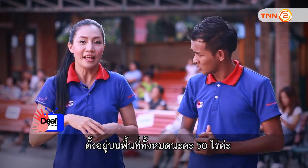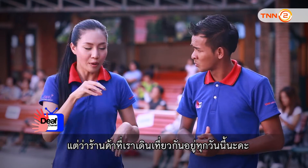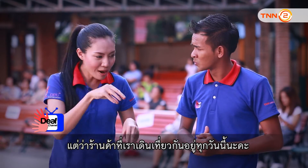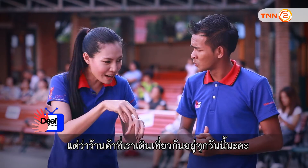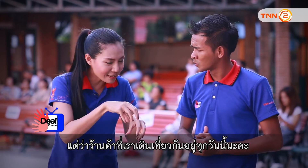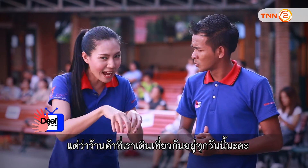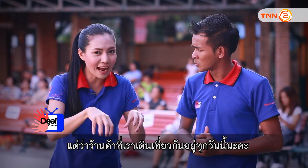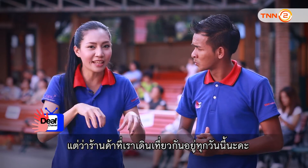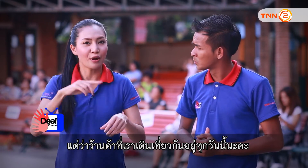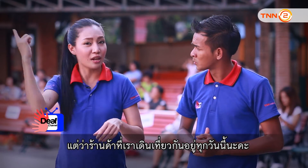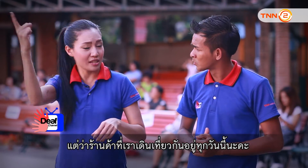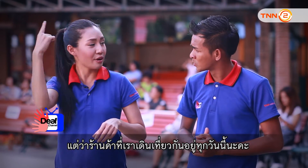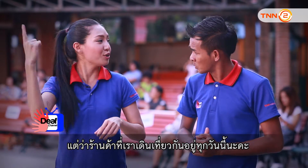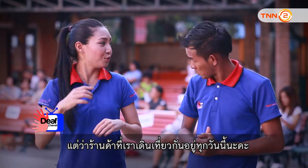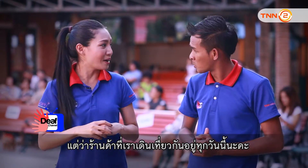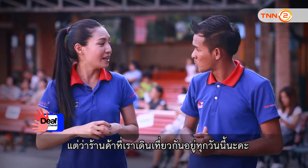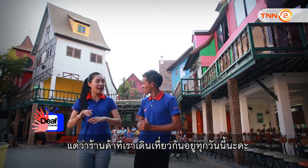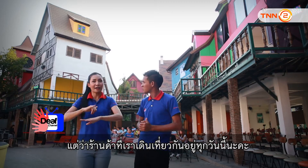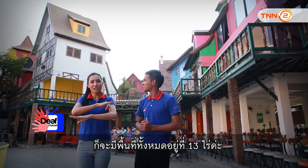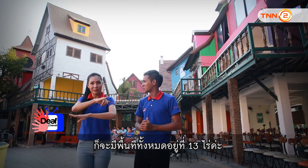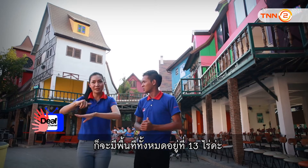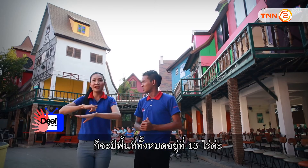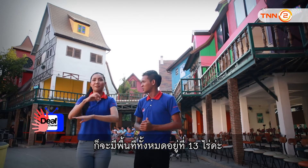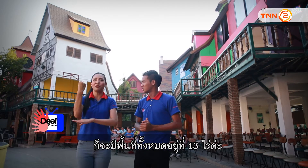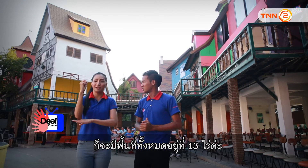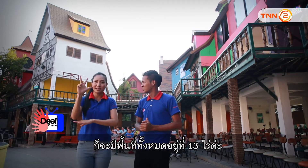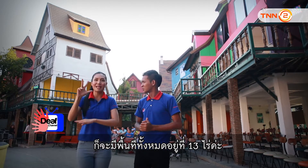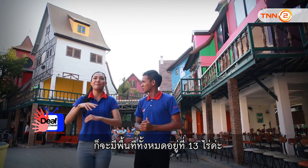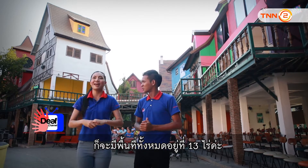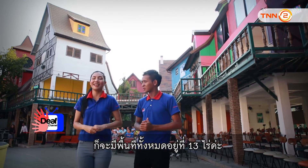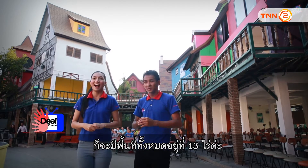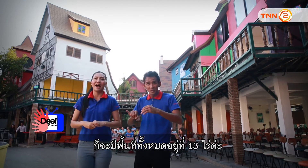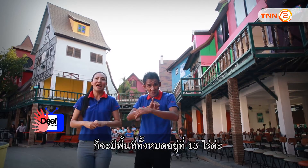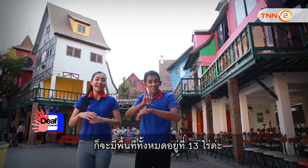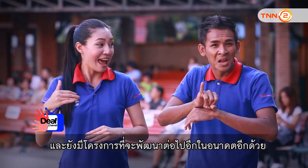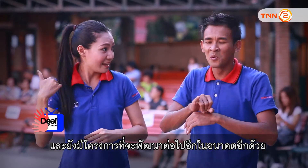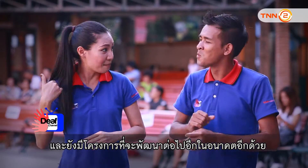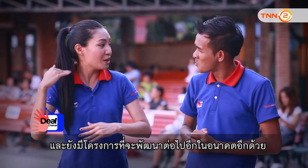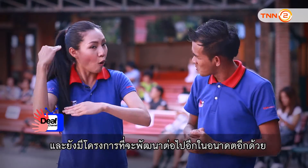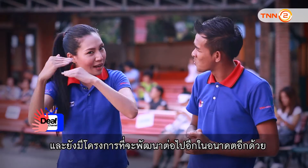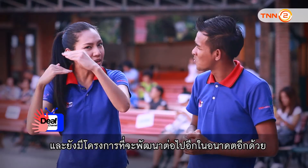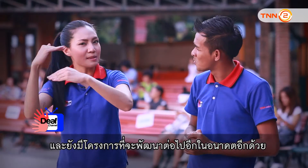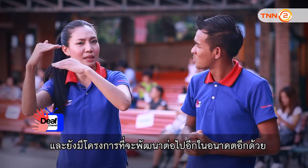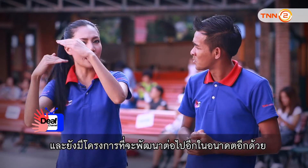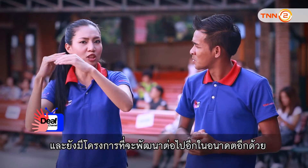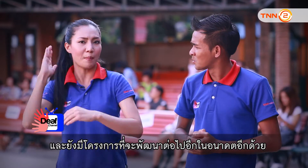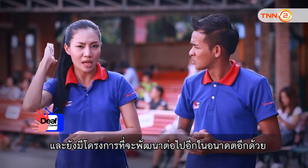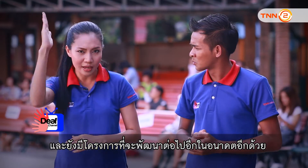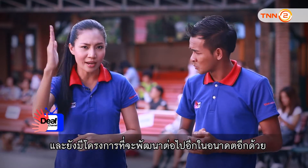แต่ว่าร้านค้าที่เราเดินเที่ยวกันอยู่ทุกวันนี้นะคะก็จะมีพื้นที่ทั้งหมดอยู่ที่13ไร่ค่ะและยังมีโครงการที่จะพัฒนาต่อไปอีกในอนาค